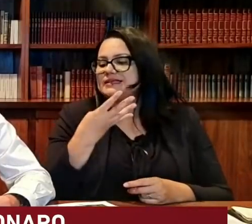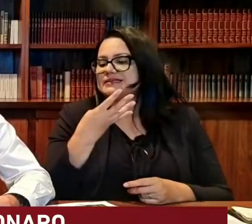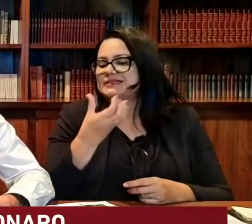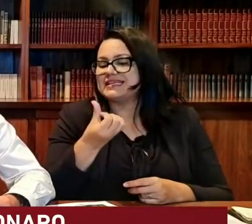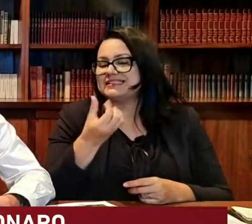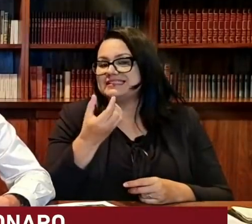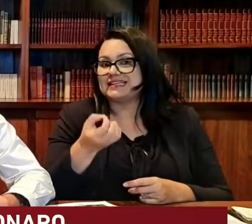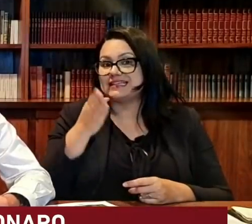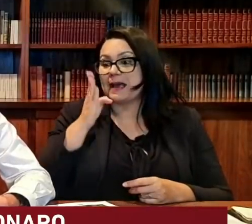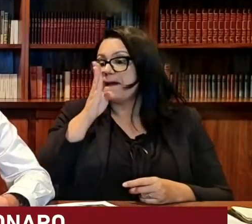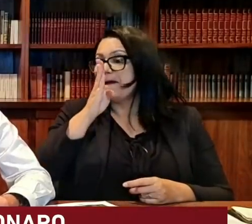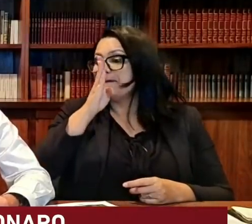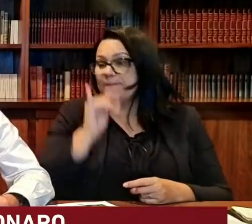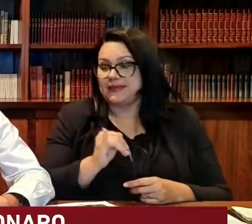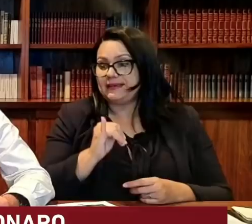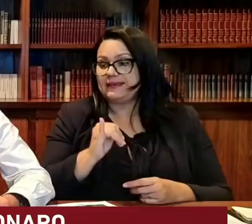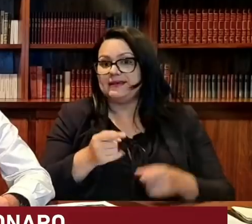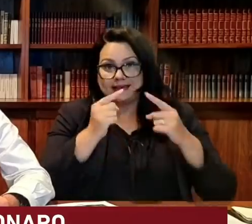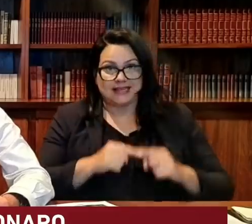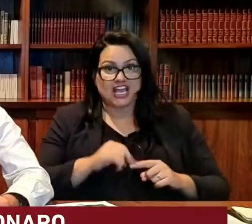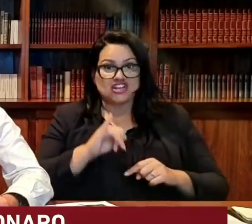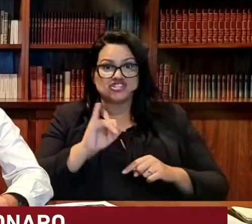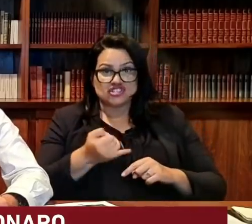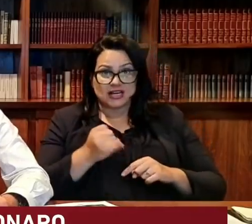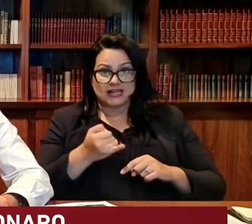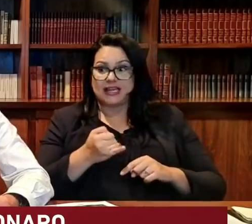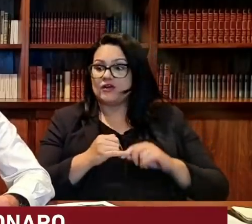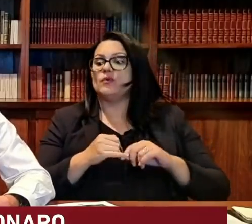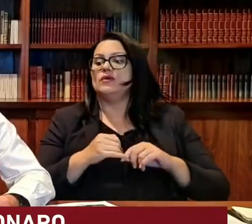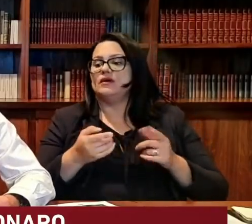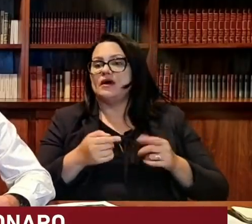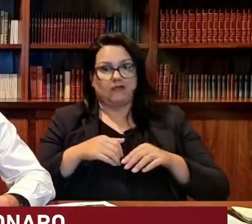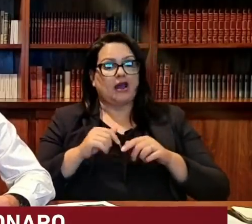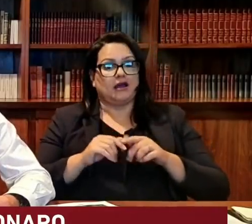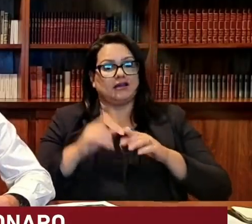1 bilhão e 460 milhões de movimentações. Em janeiro, caiu um pouquinho, mas foi maior que novembro.